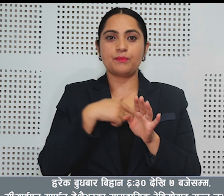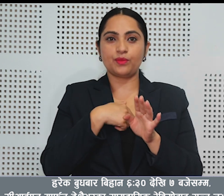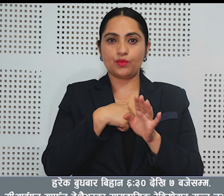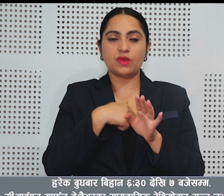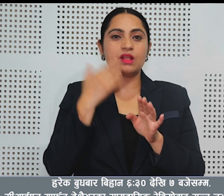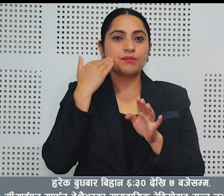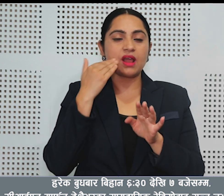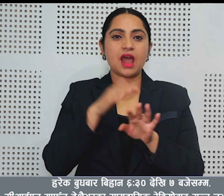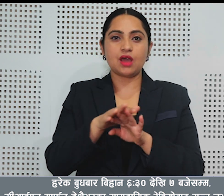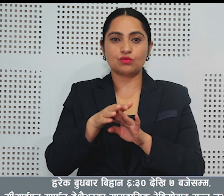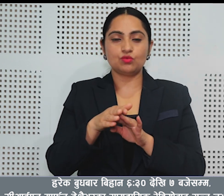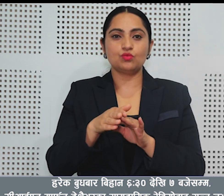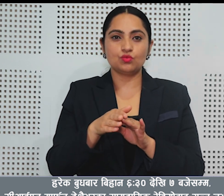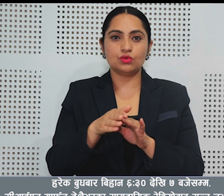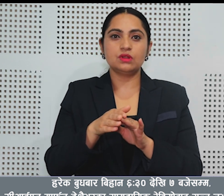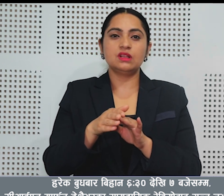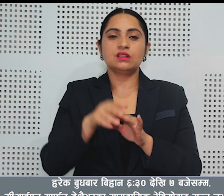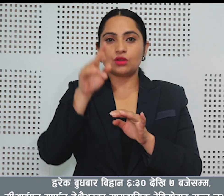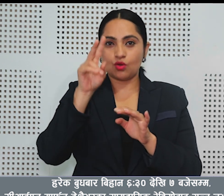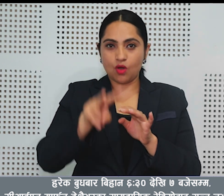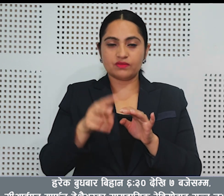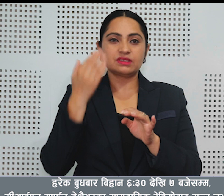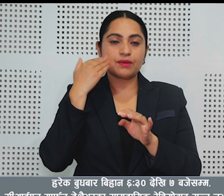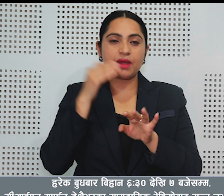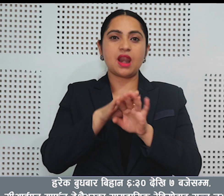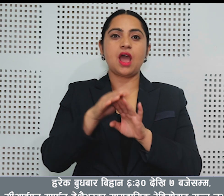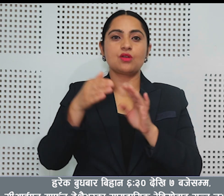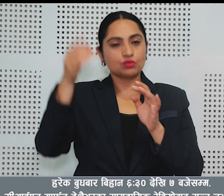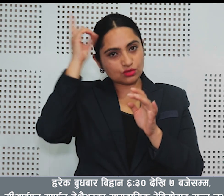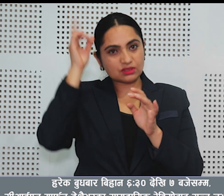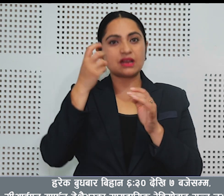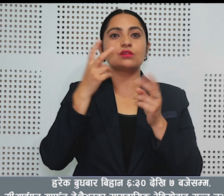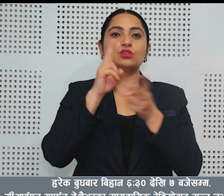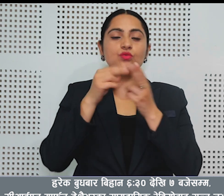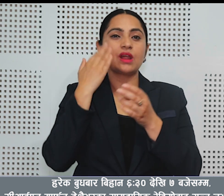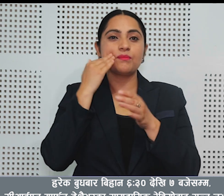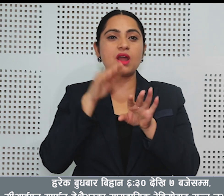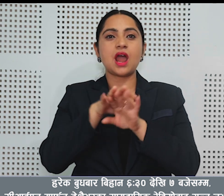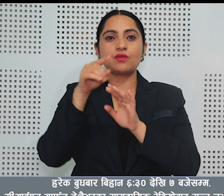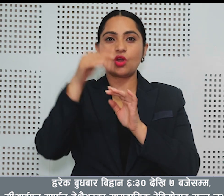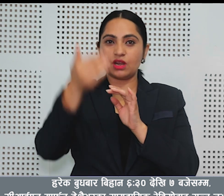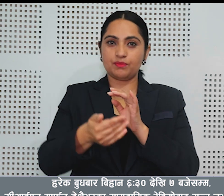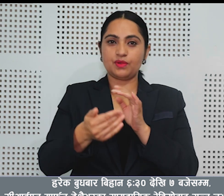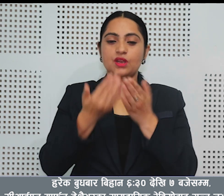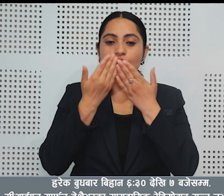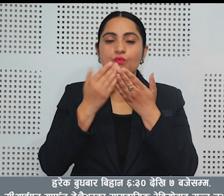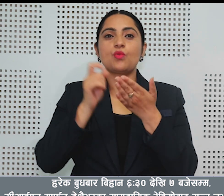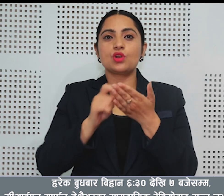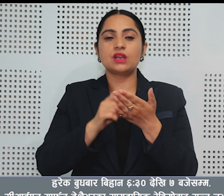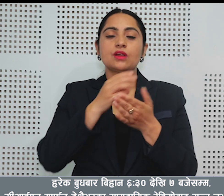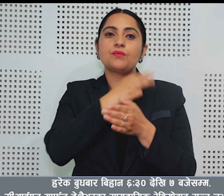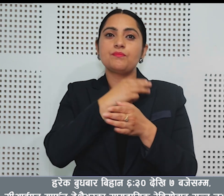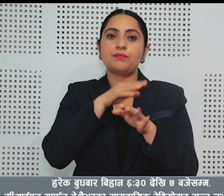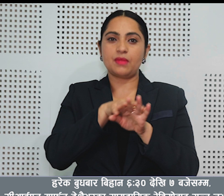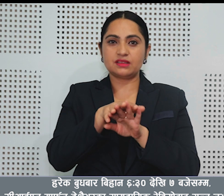संस्कृति, हाम्रो पहिलेदेखिको हाम्रो भनौँ न हाम्रो संस्कारले कतिपय कुरा चाहिँ महिलाहरूले अहिले पनि पढे लेखेका मान्छेहरू त